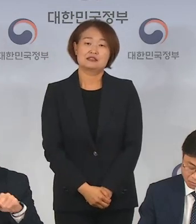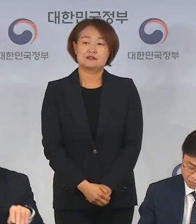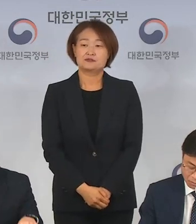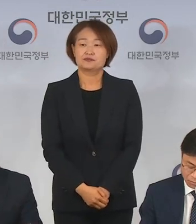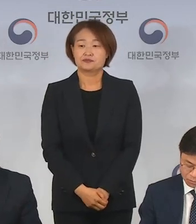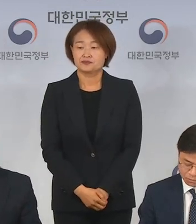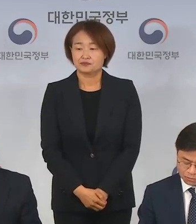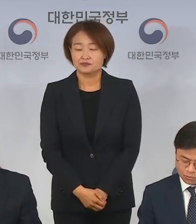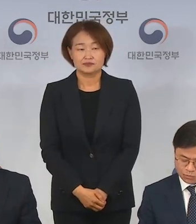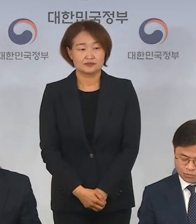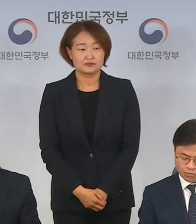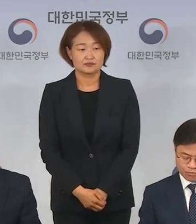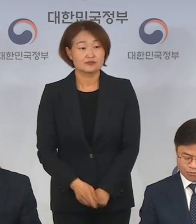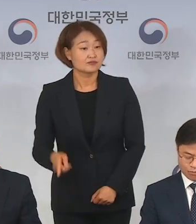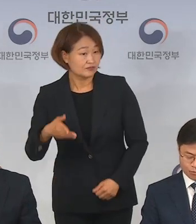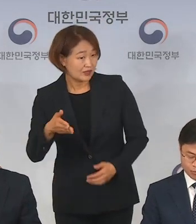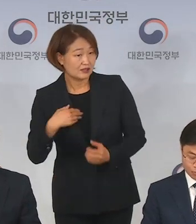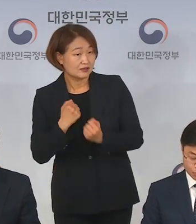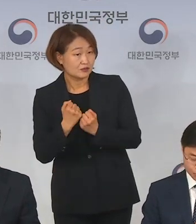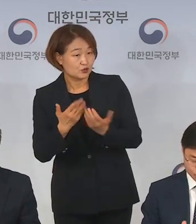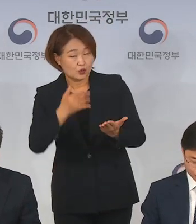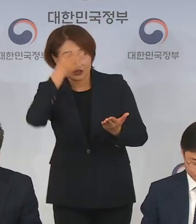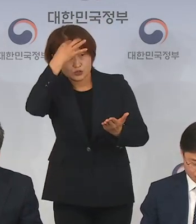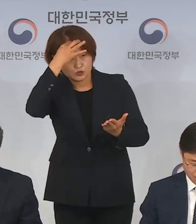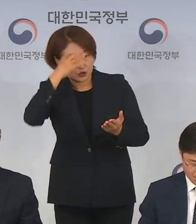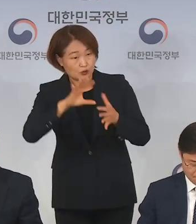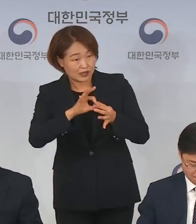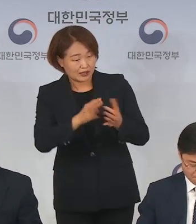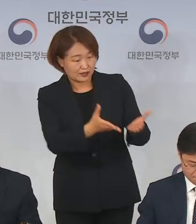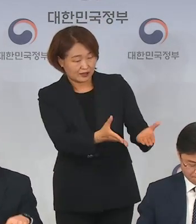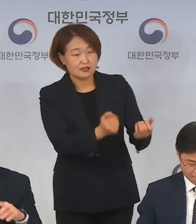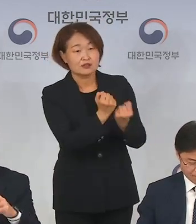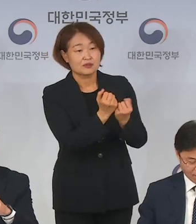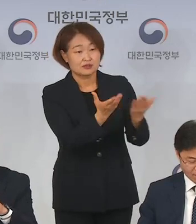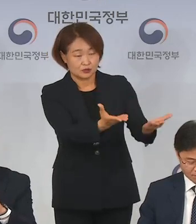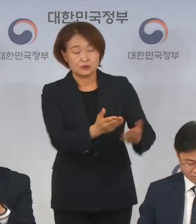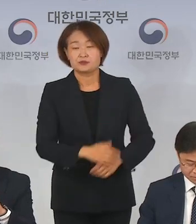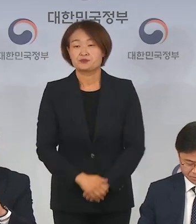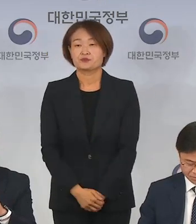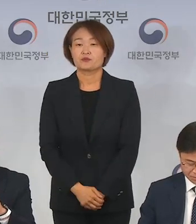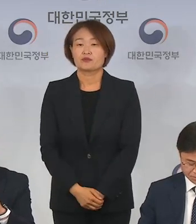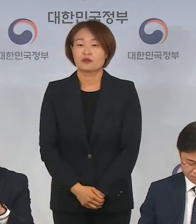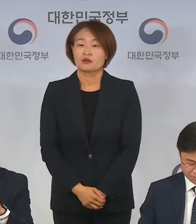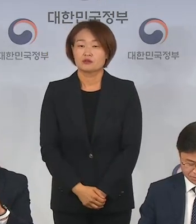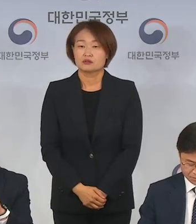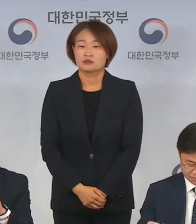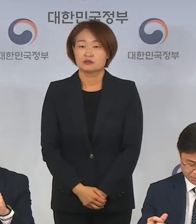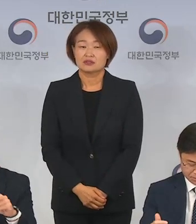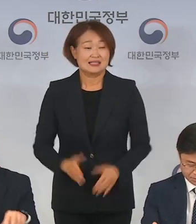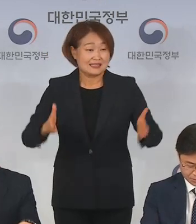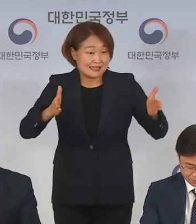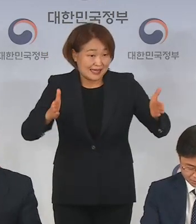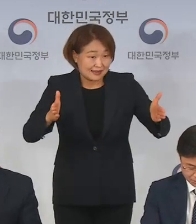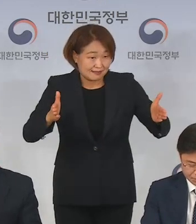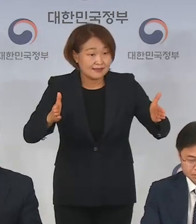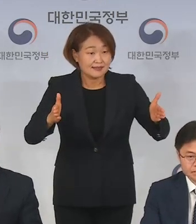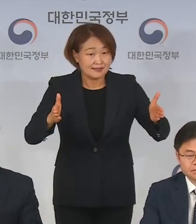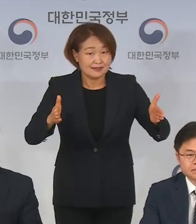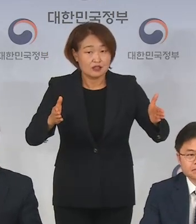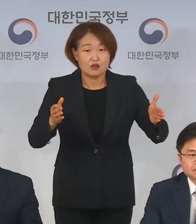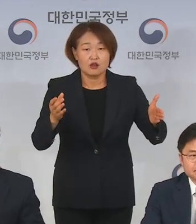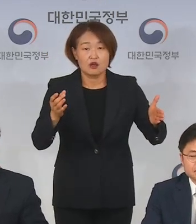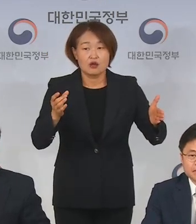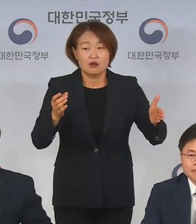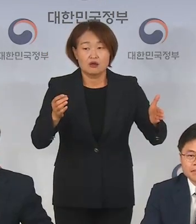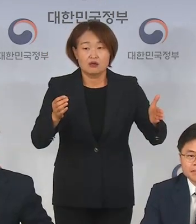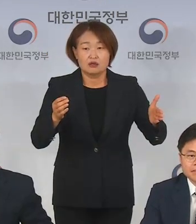제가 일반론 부분은 제가 설명을 드리고 좀 기술적인 부분은 위원장께서 설명을 드리겠습니다. 먼저 기간이 지금 당초 얘기되던